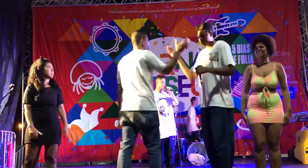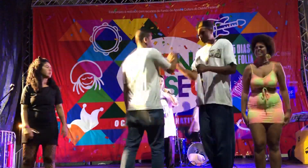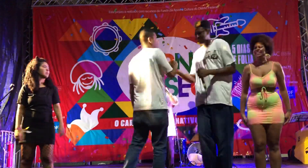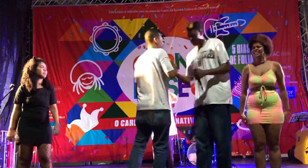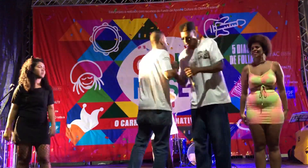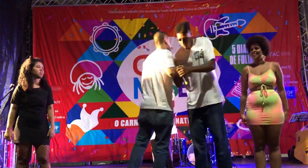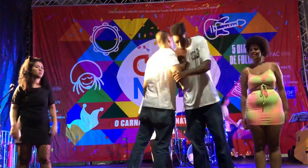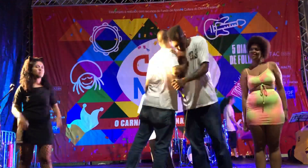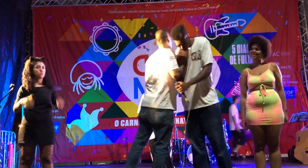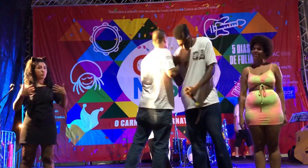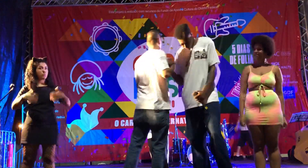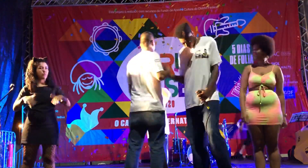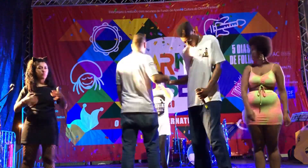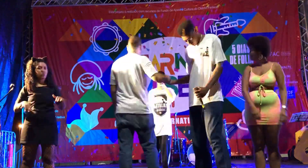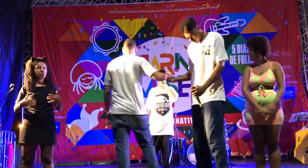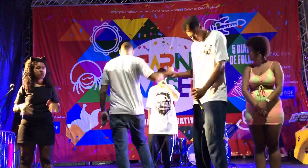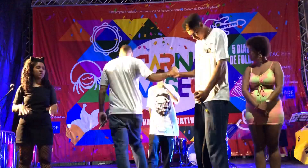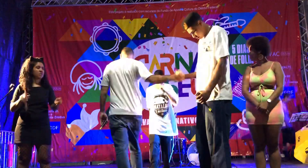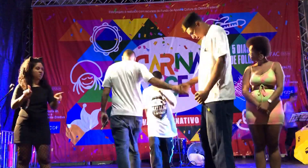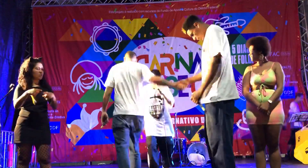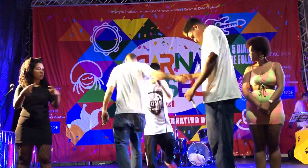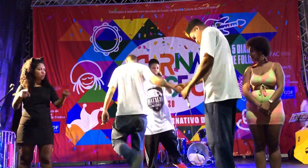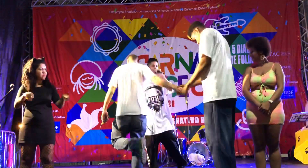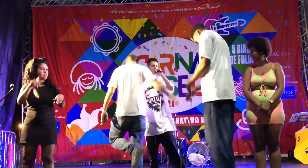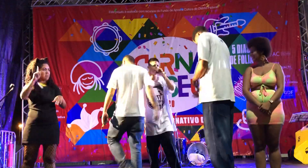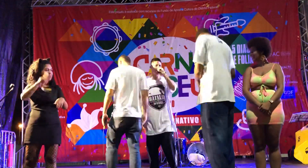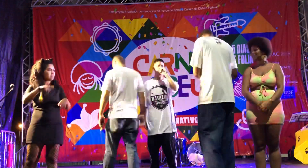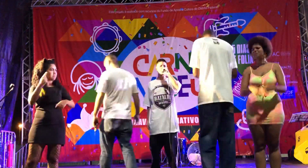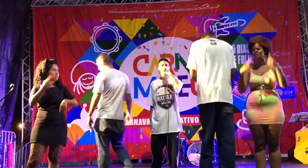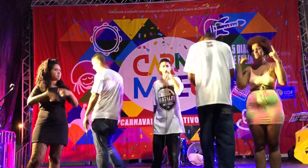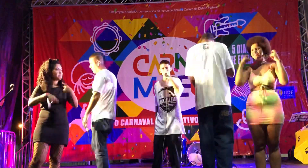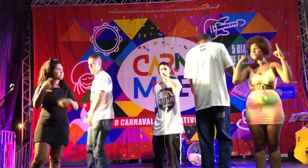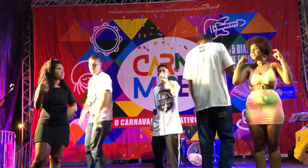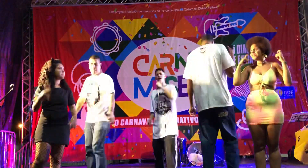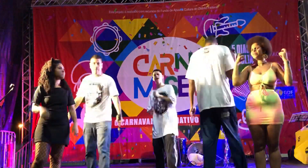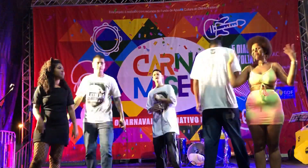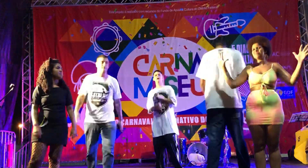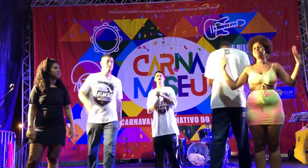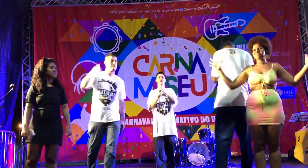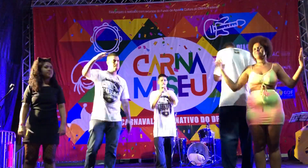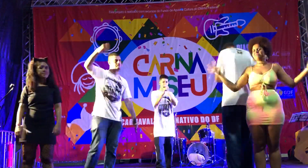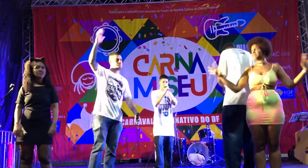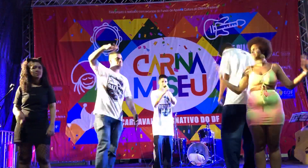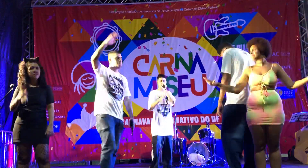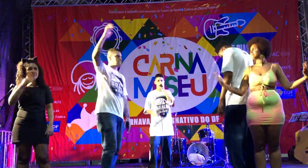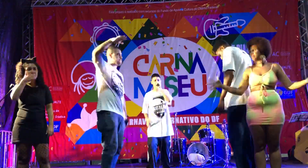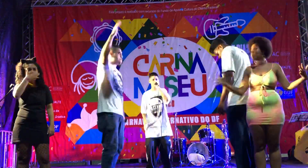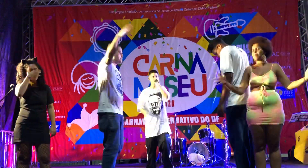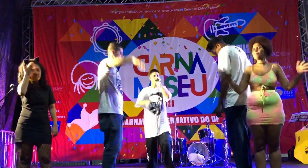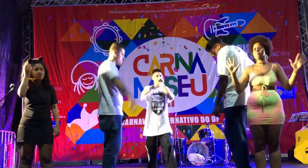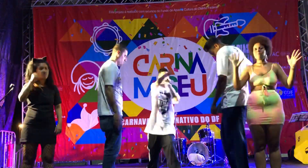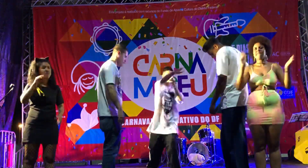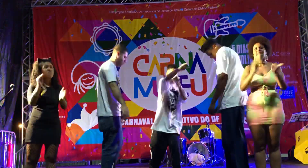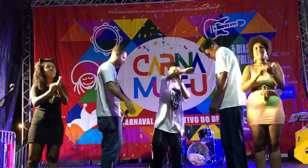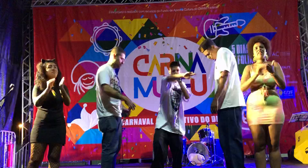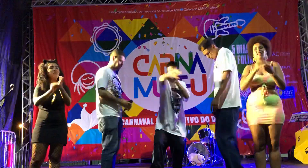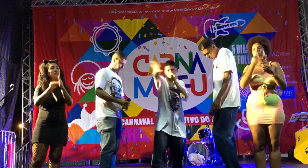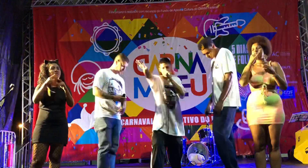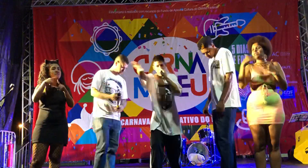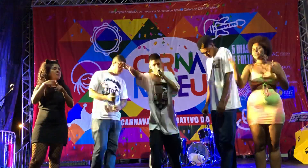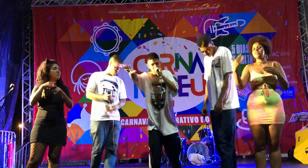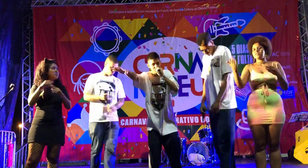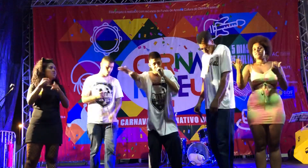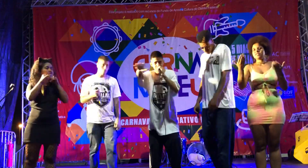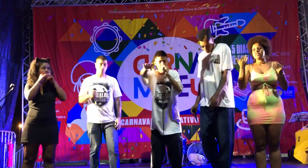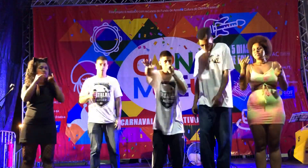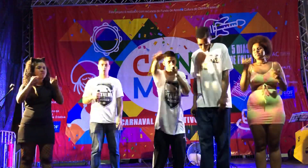Deixa. Música pra bagaçar, vocês viram o bagulho aí, barulho pra batalha! Faltou energia da galera desse lado aqui, a